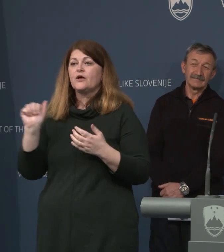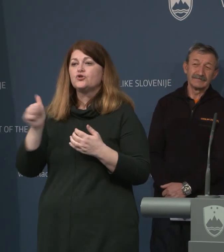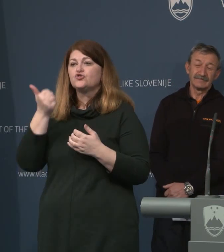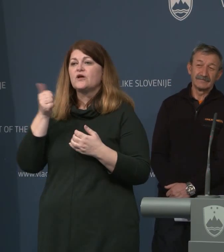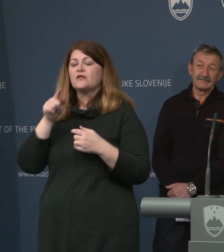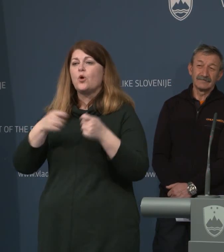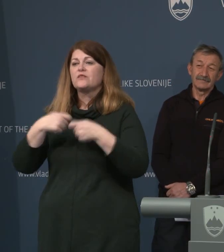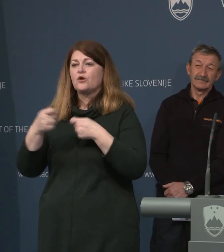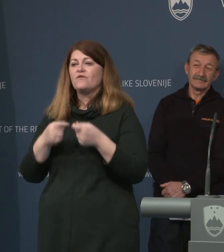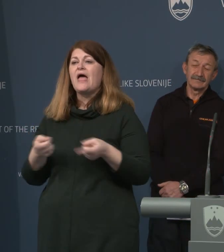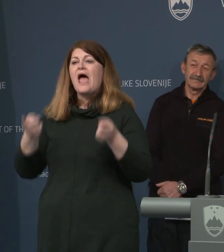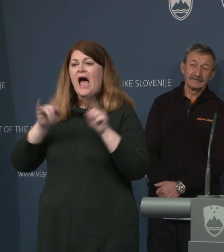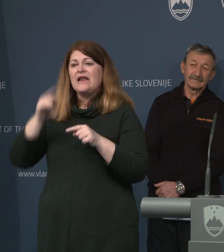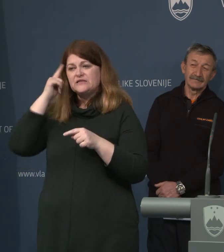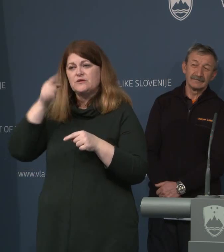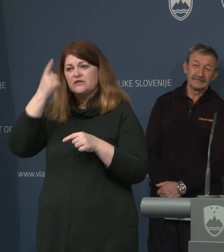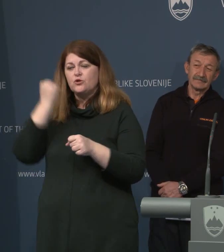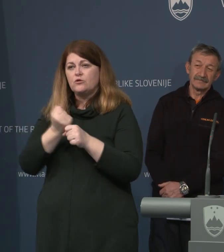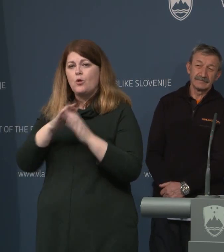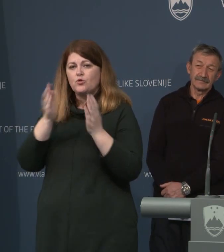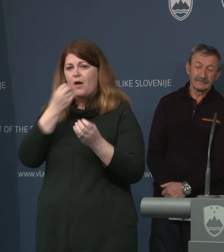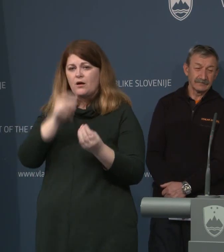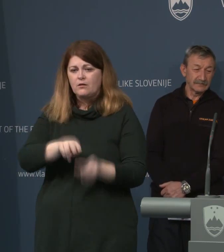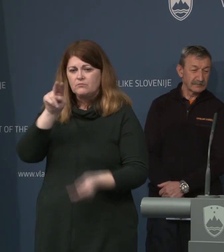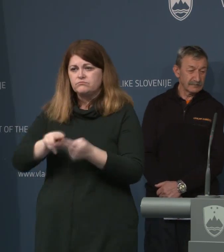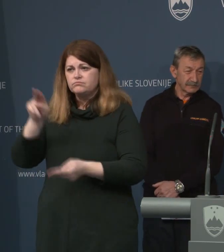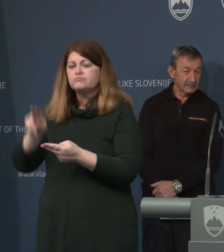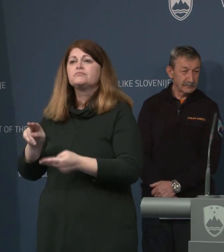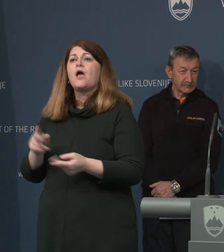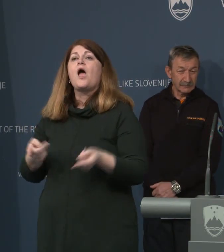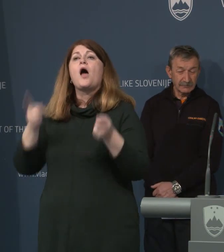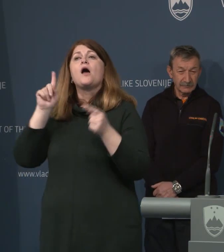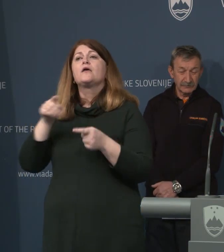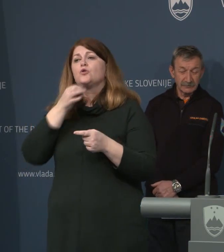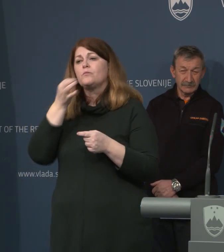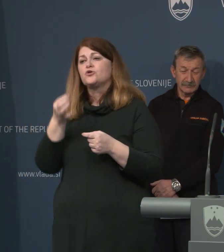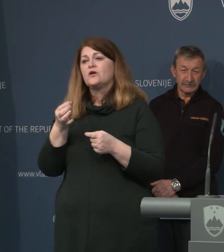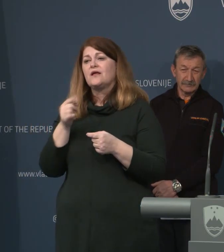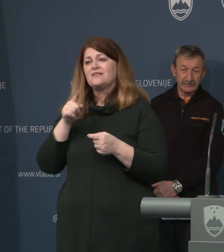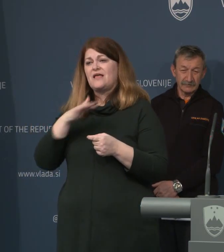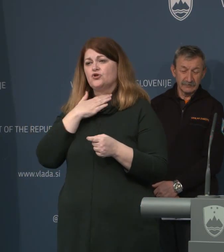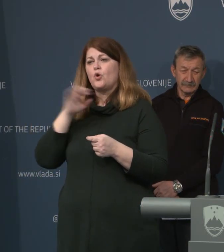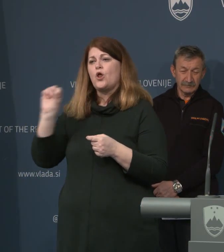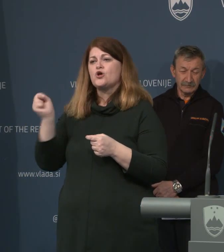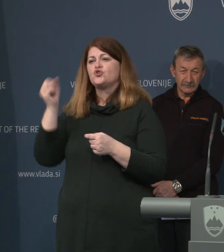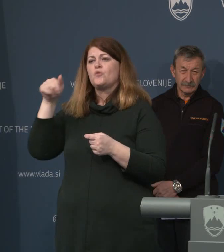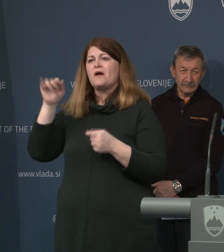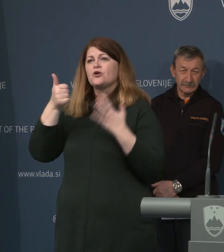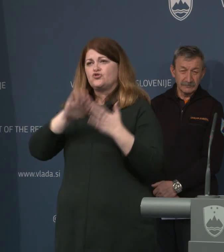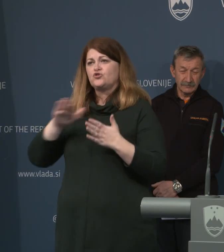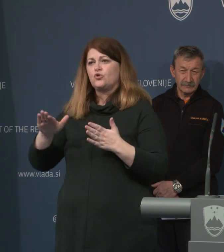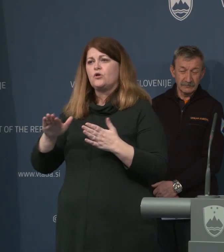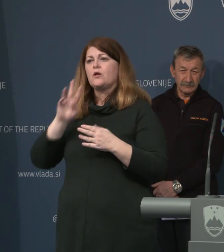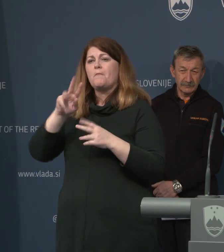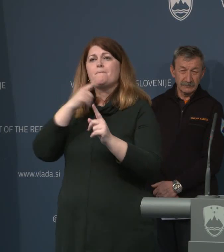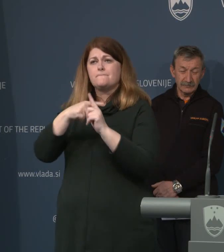Enkrat na to trgovino, torej ali je smiselno, da si ljudje delajo zaloge ali ne. In vprašanje še, ta šola v Šmarju, 6 otrok ne bi bilo